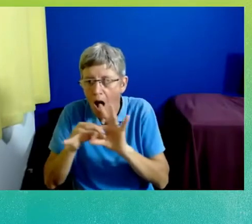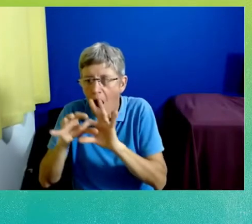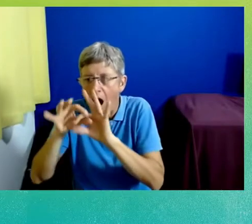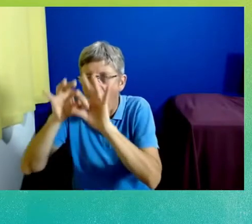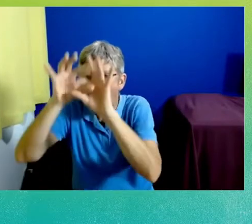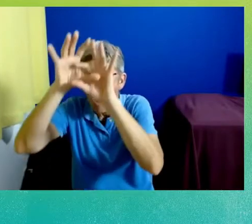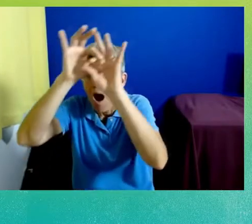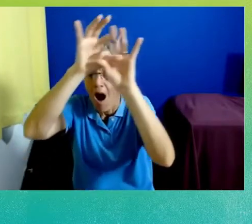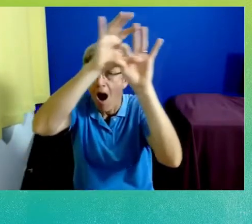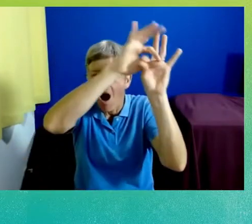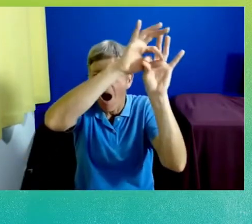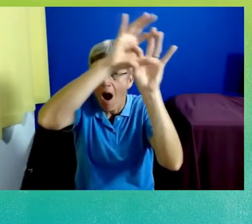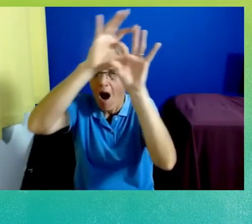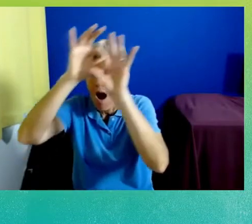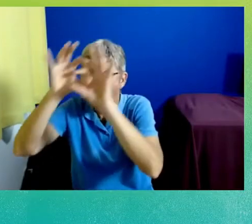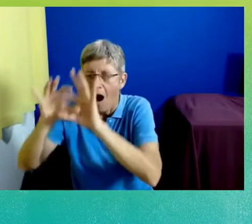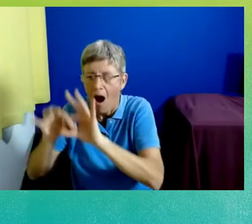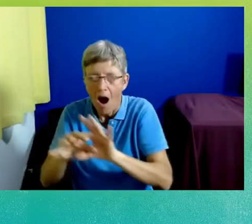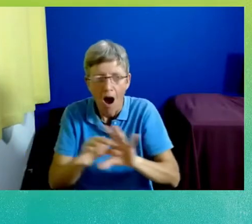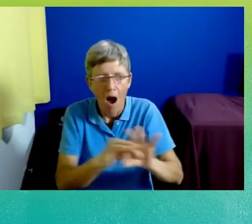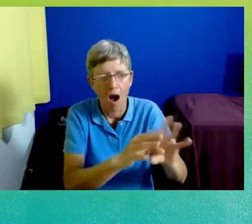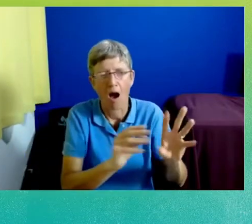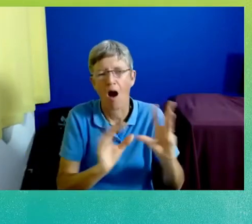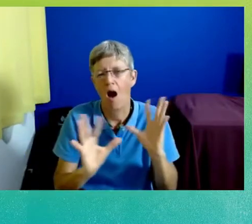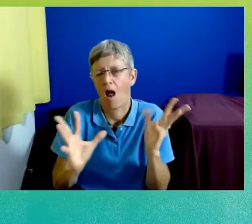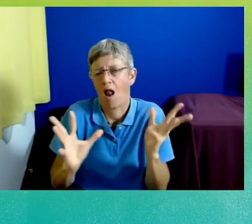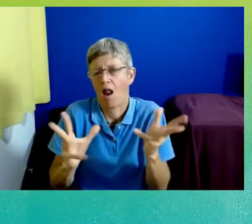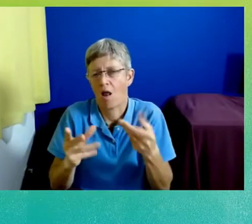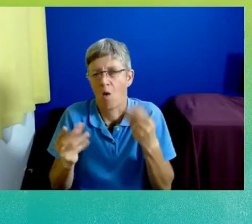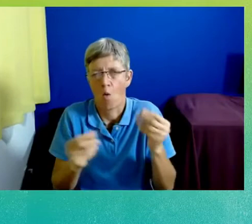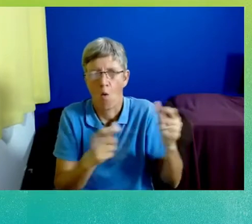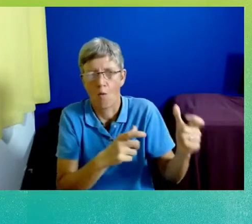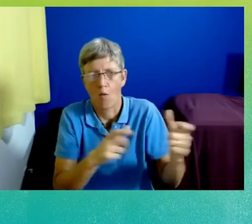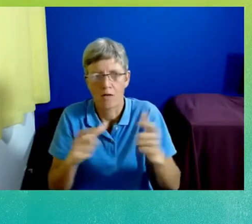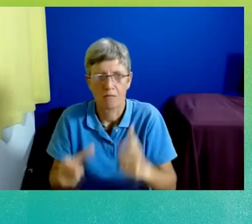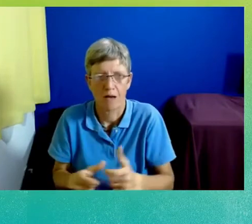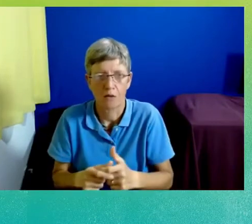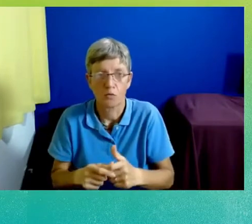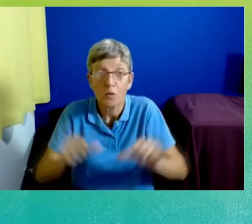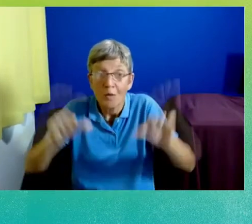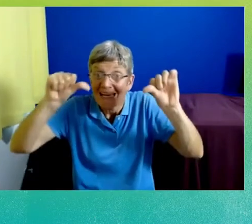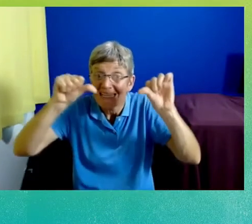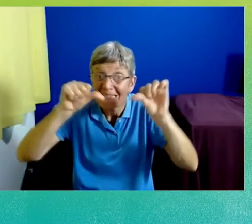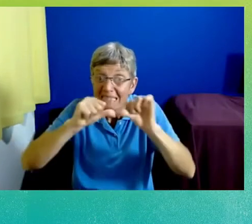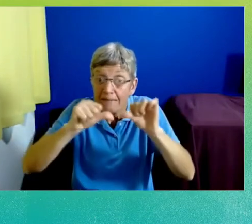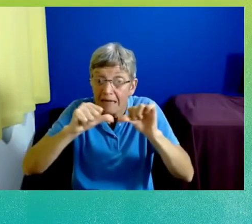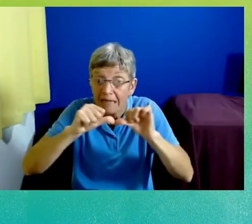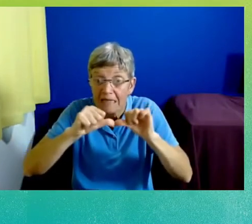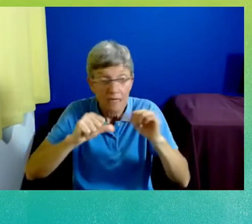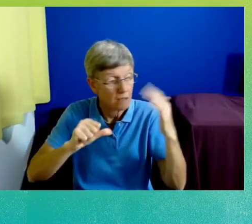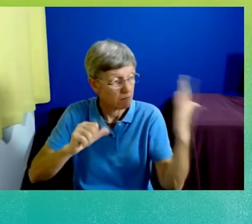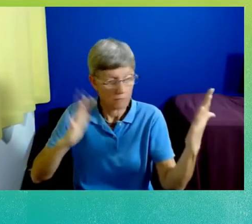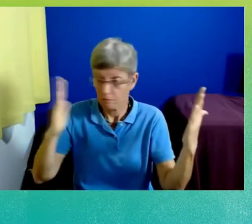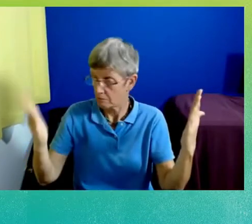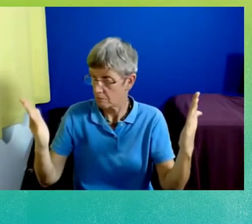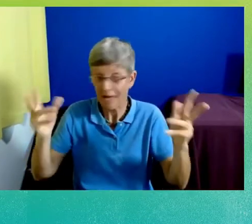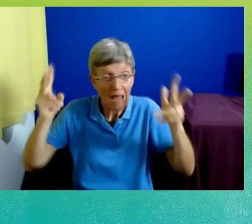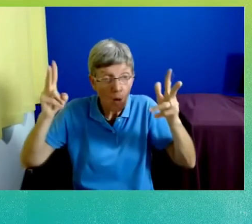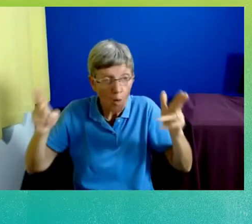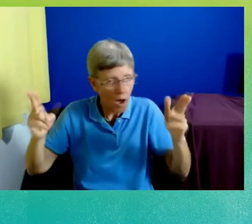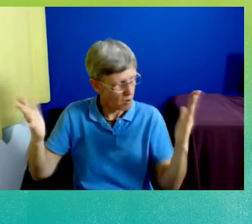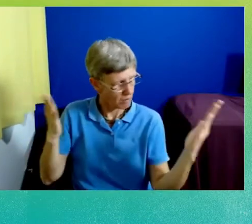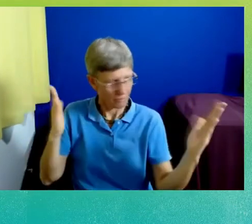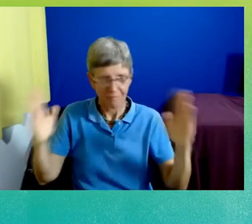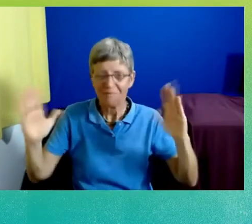tá? Tudo é contextualizado ali dentro do que é proposto, né? Do que você está propondo